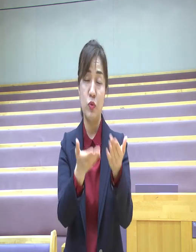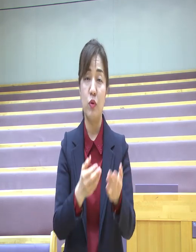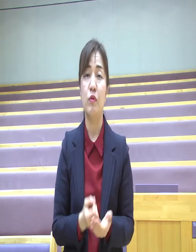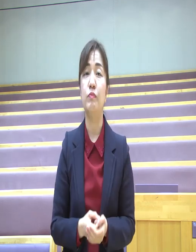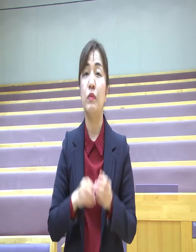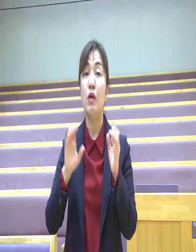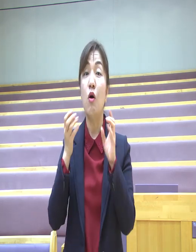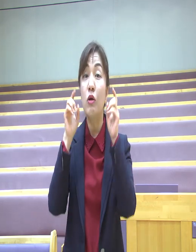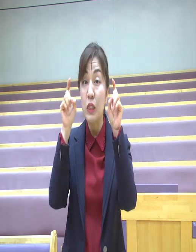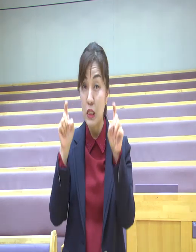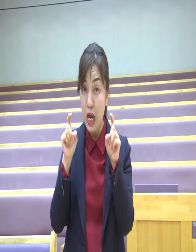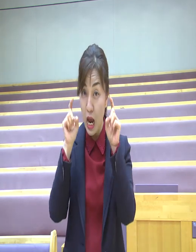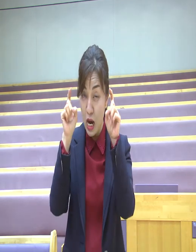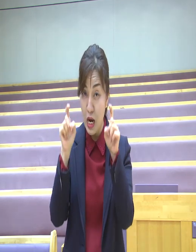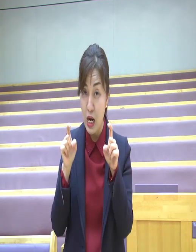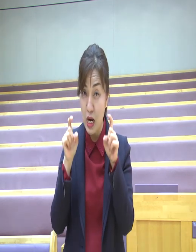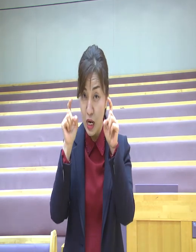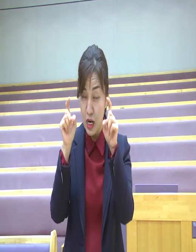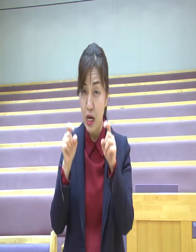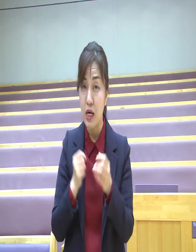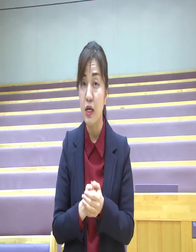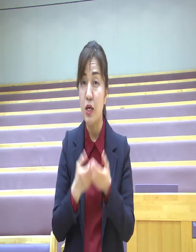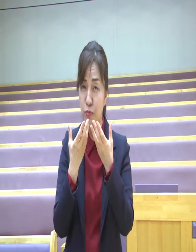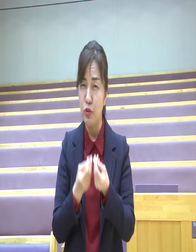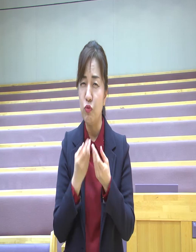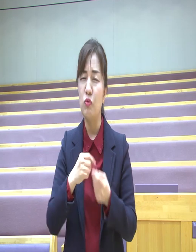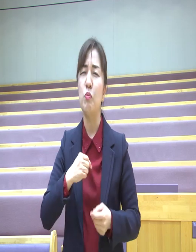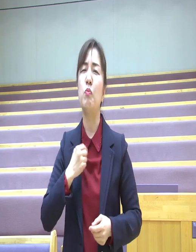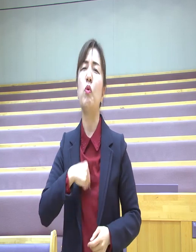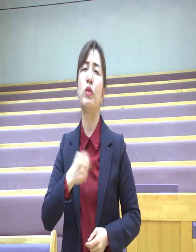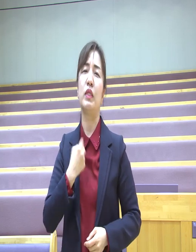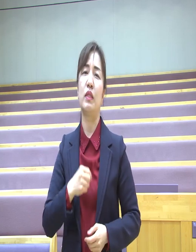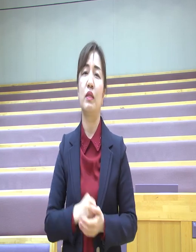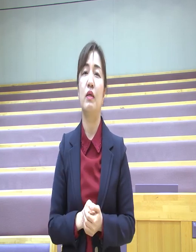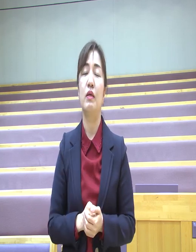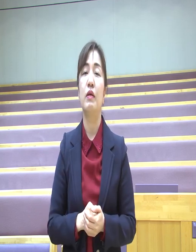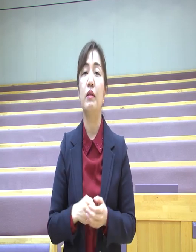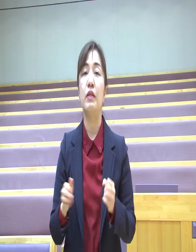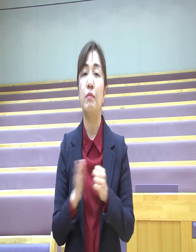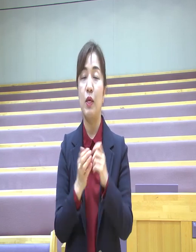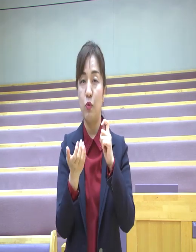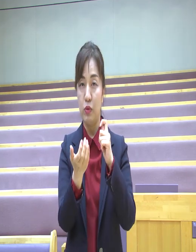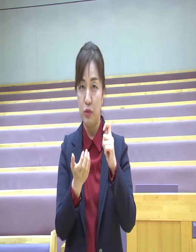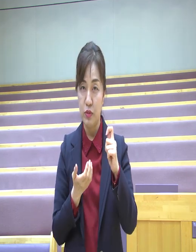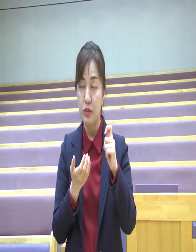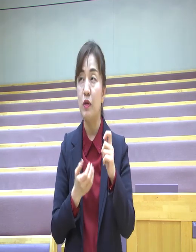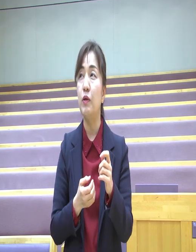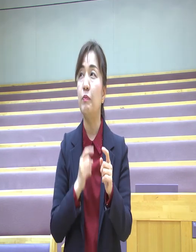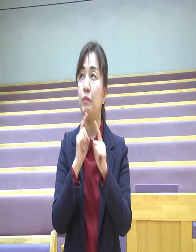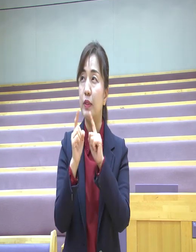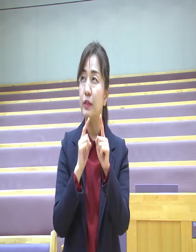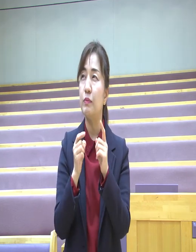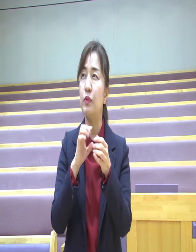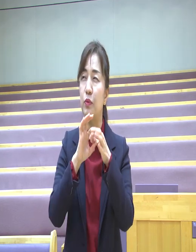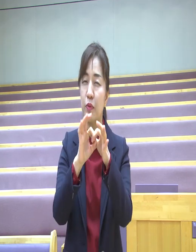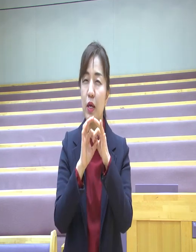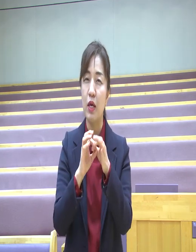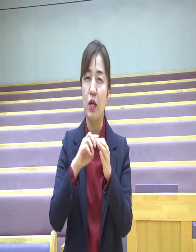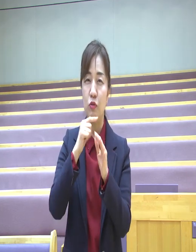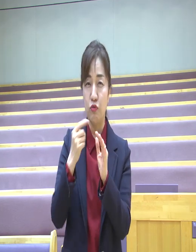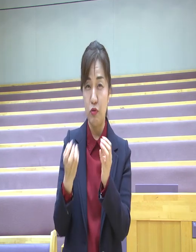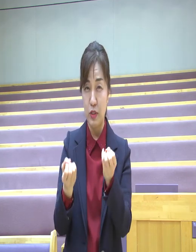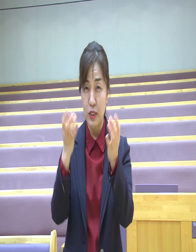어린 양은 누구입니까? 바로 예수 그리스도 자신이죠. 그래서 고린도전서 5장 7절 하반절을